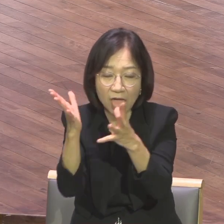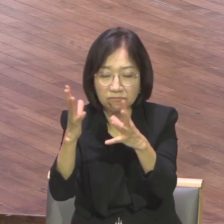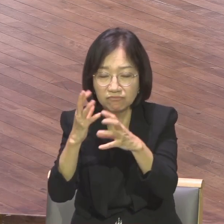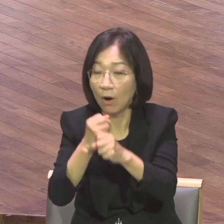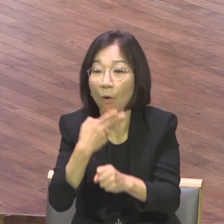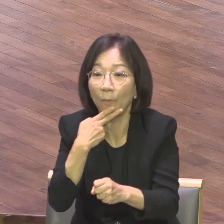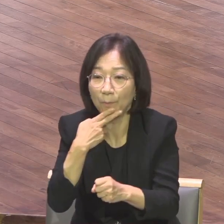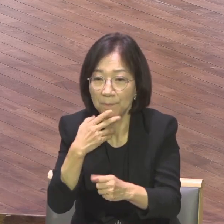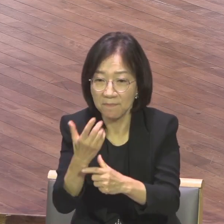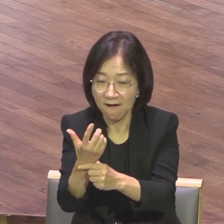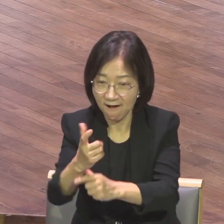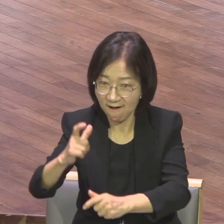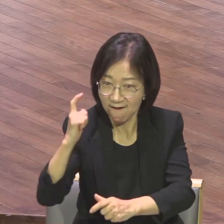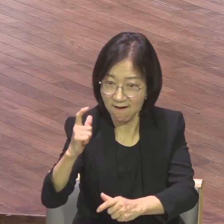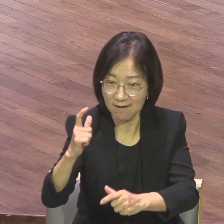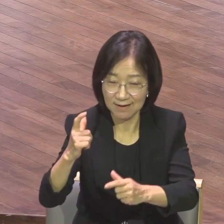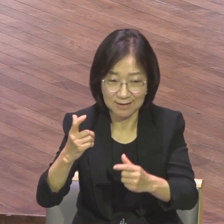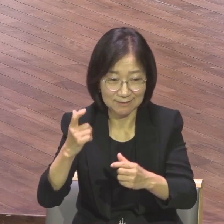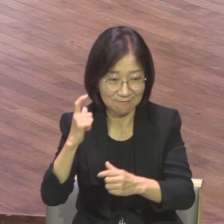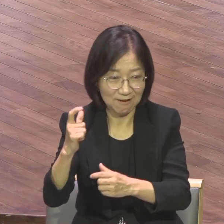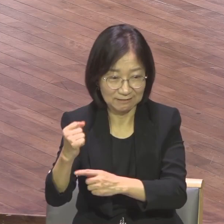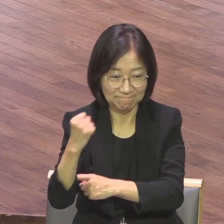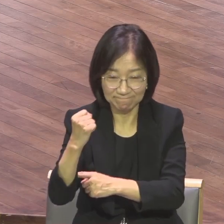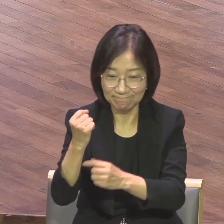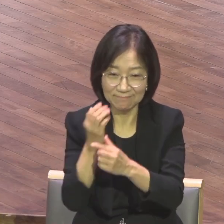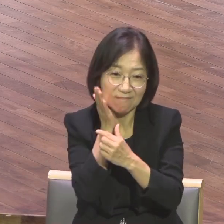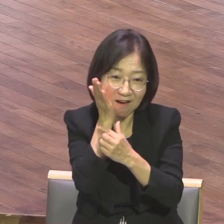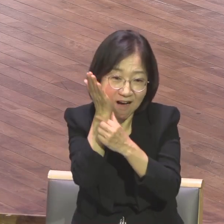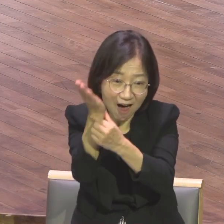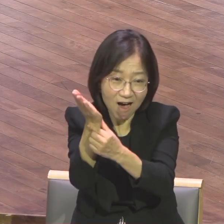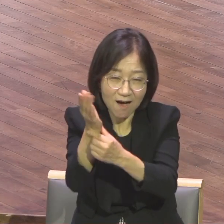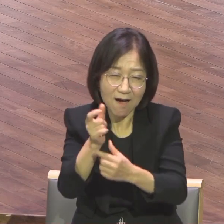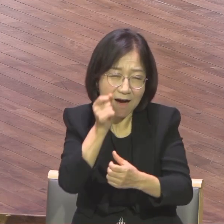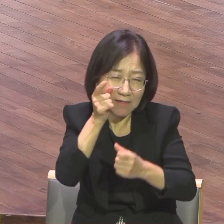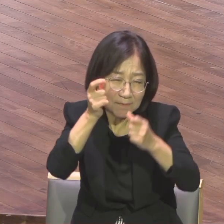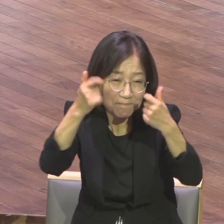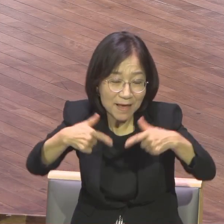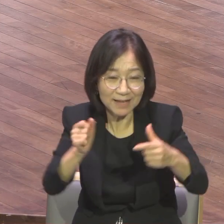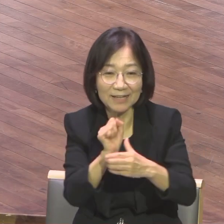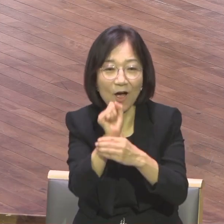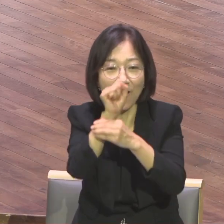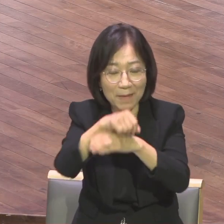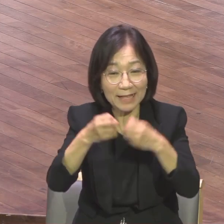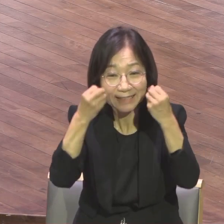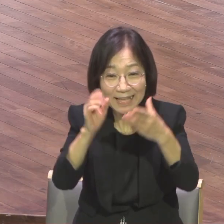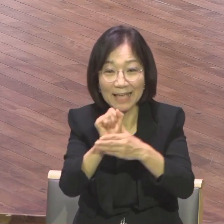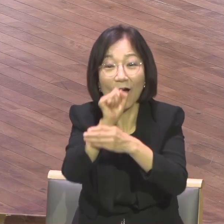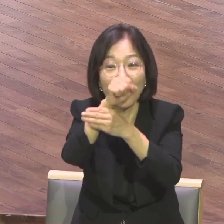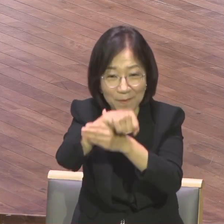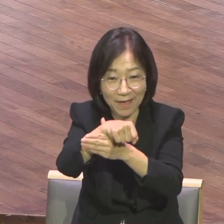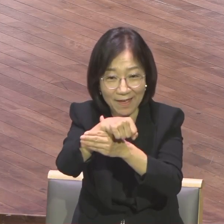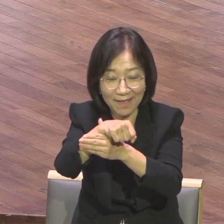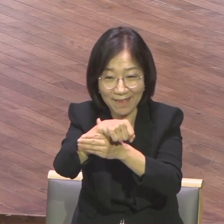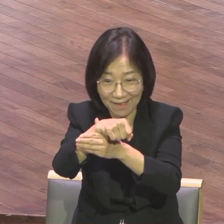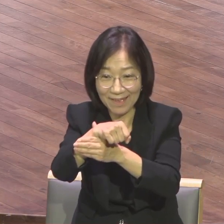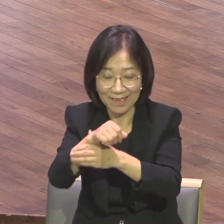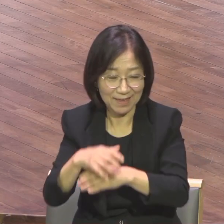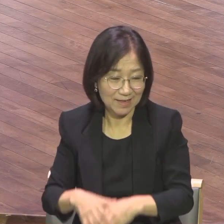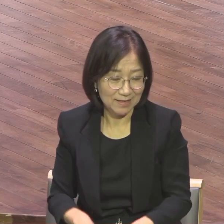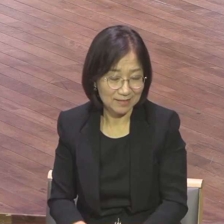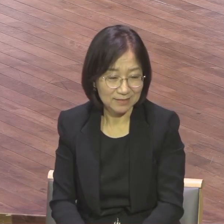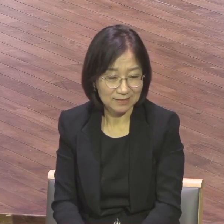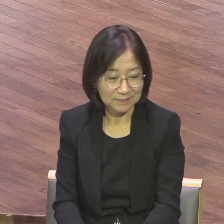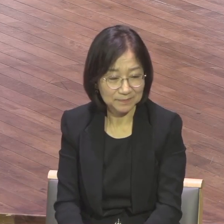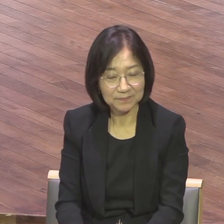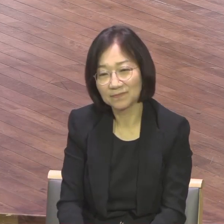끊이지 않고 달마다 새 열매를 맺는 것이 정상이다. 열매 맺는 게 정상이잖아요. 정상. 특별히 중요한